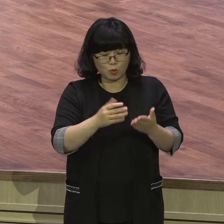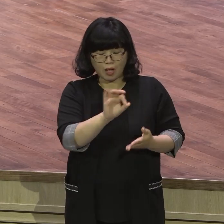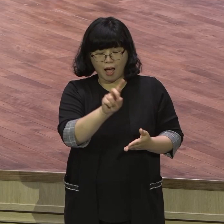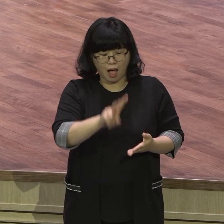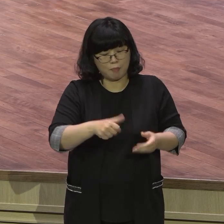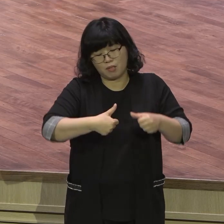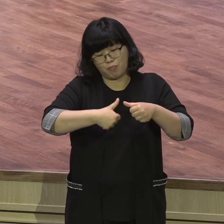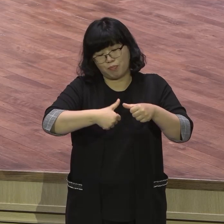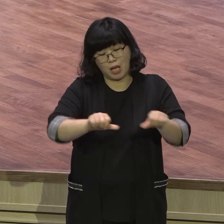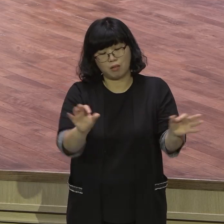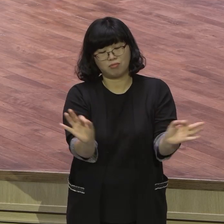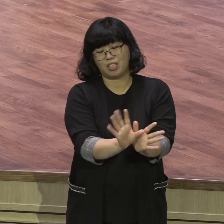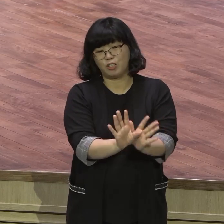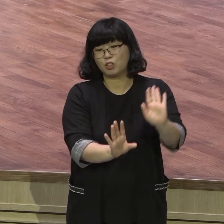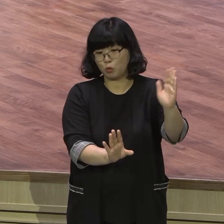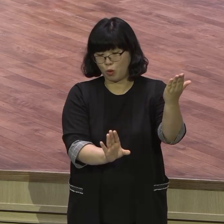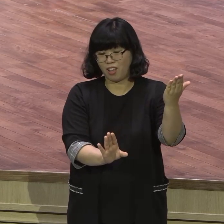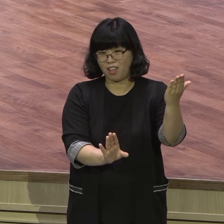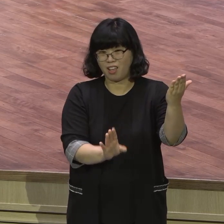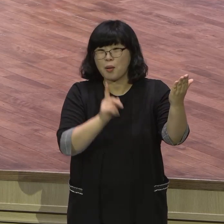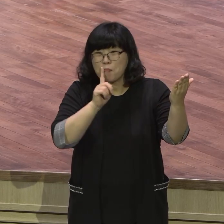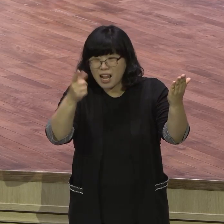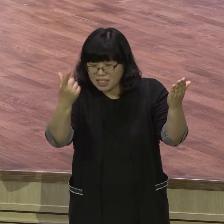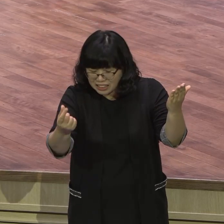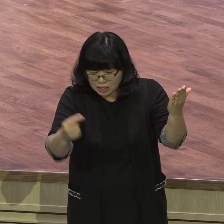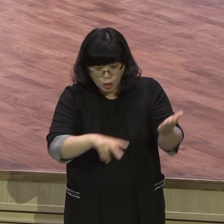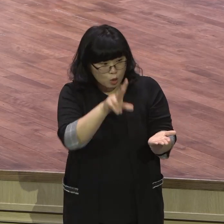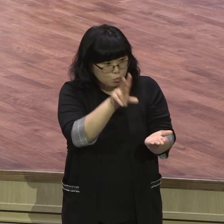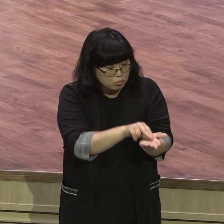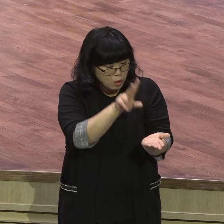받았는데 문제가 없어도 아주 건강합니다